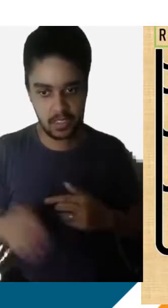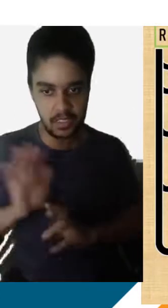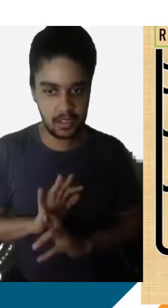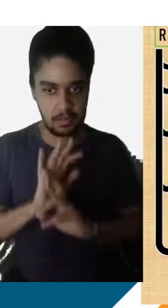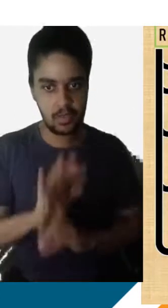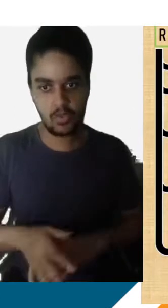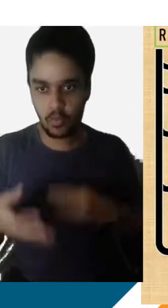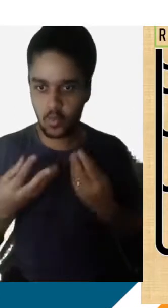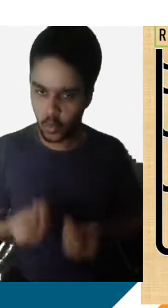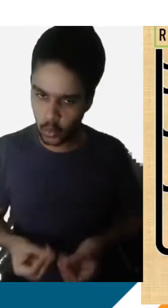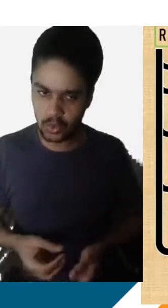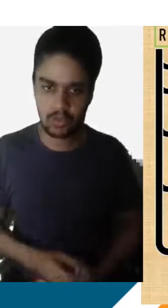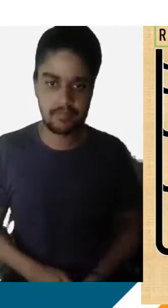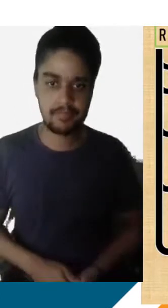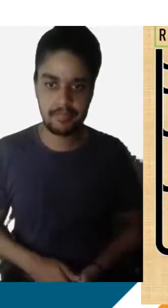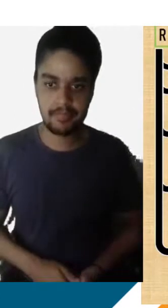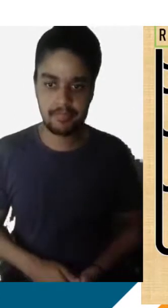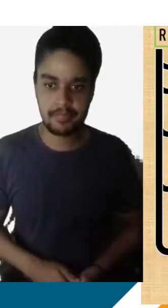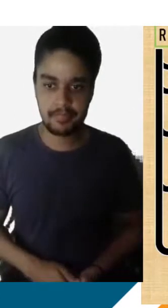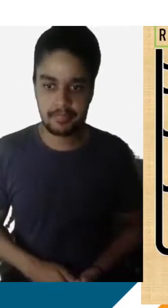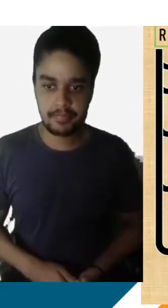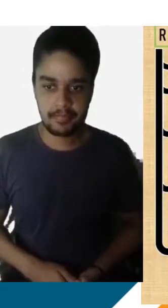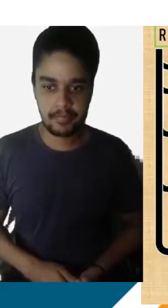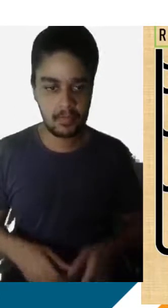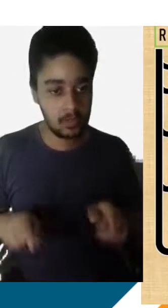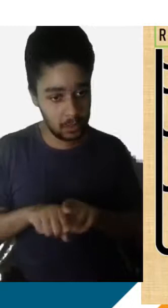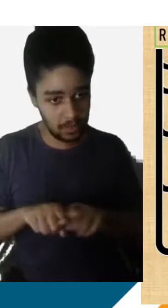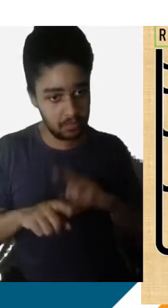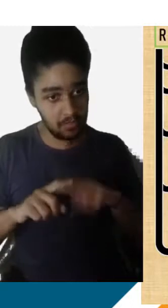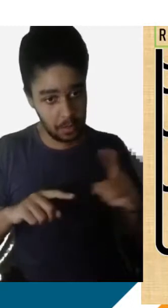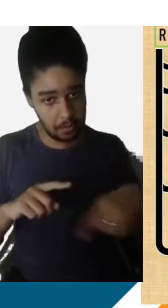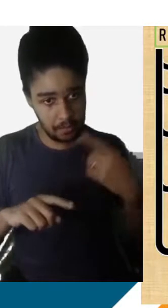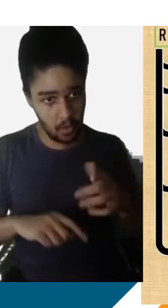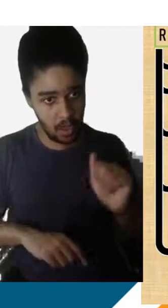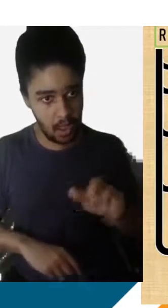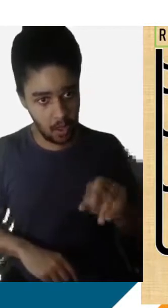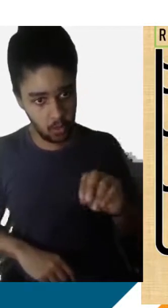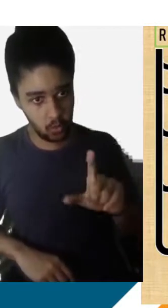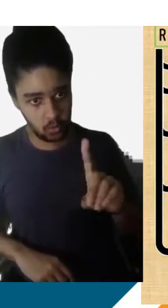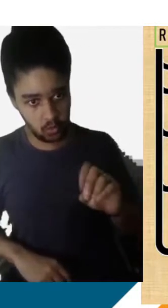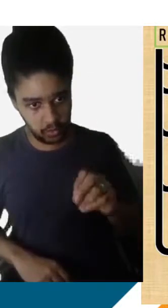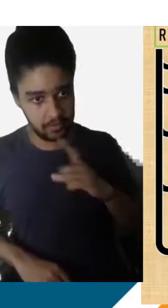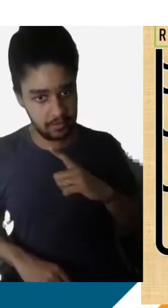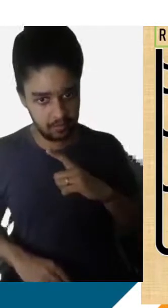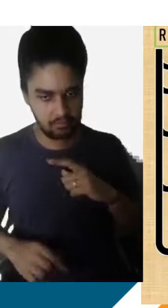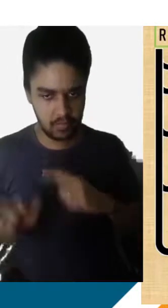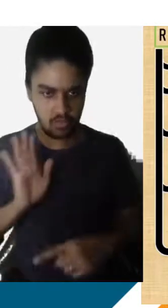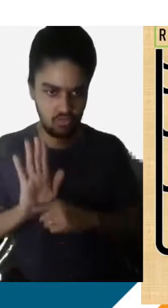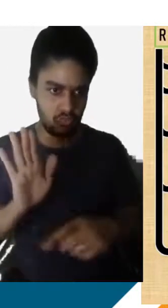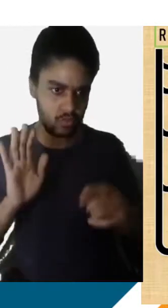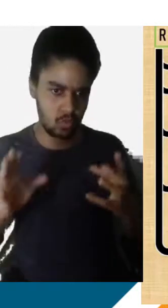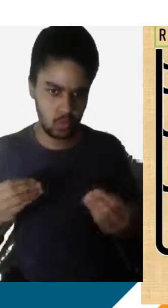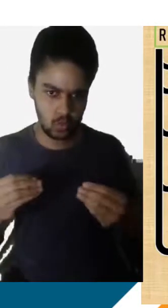e representou muito, né. Já após o Haroldo de Azevedo, nós temos a grande contribuição,